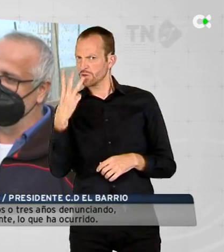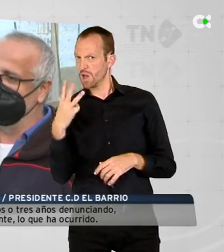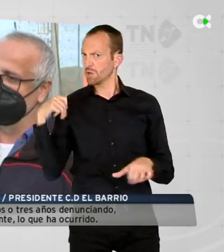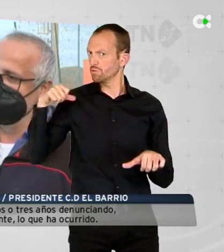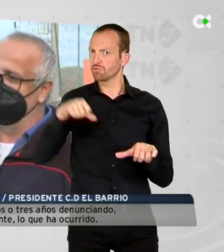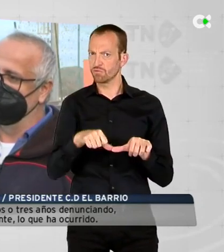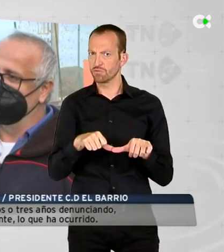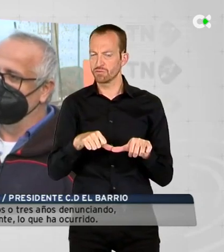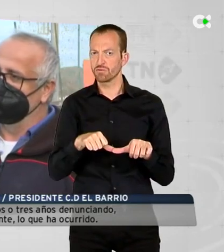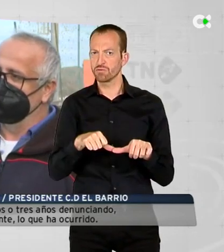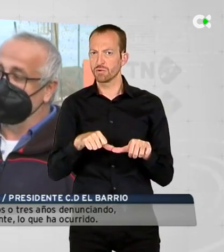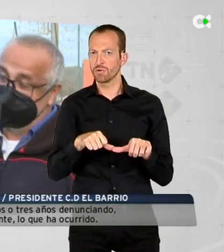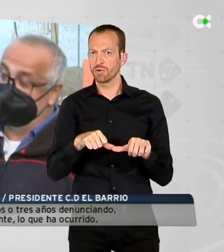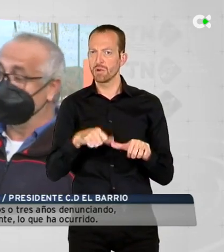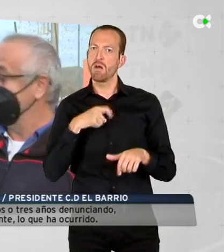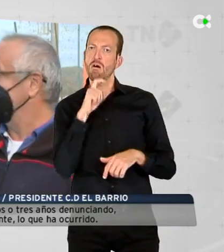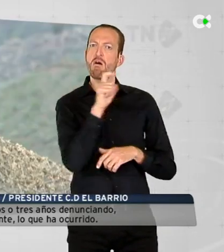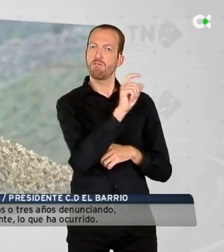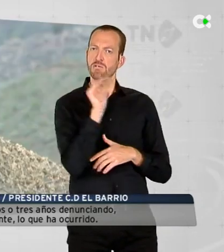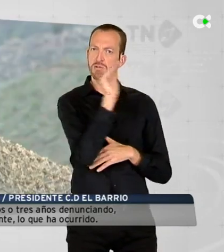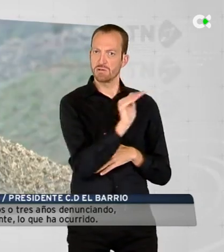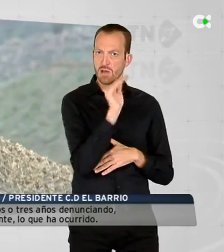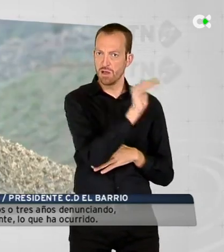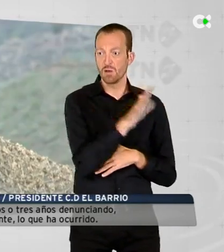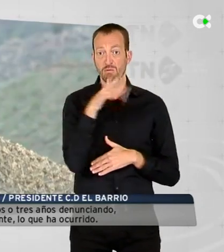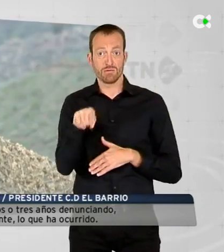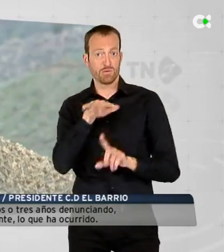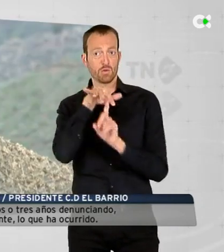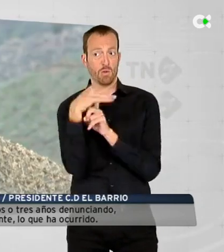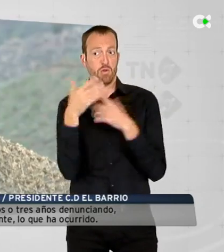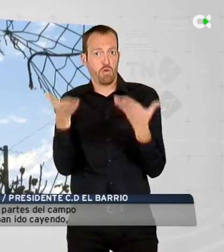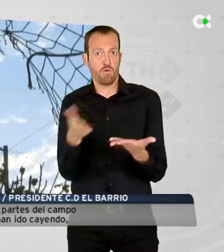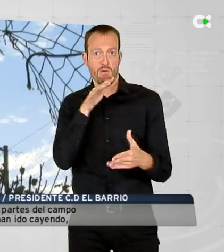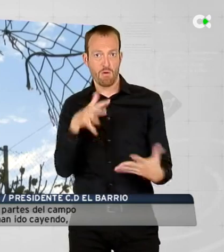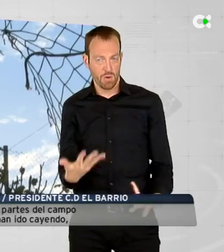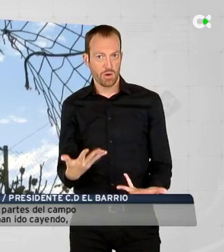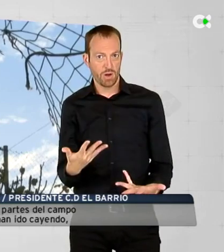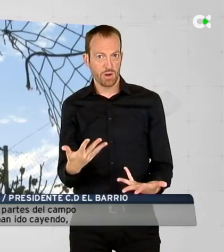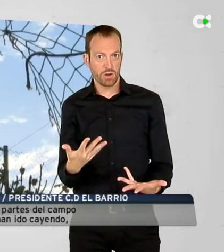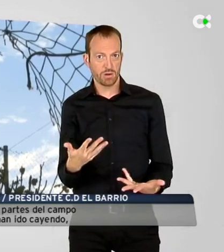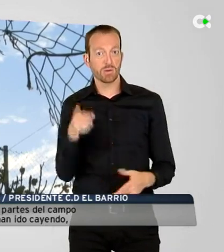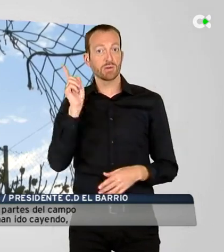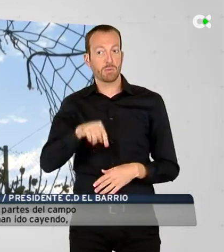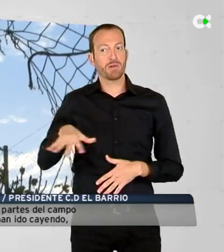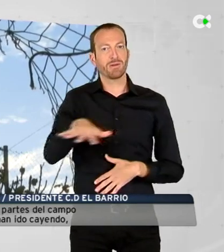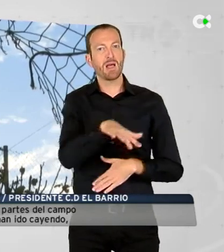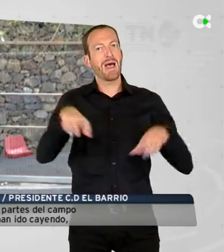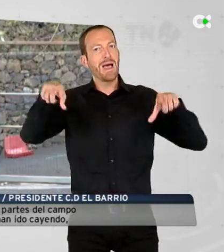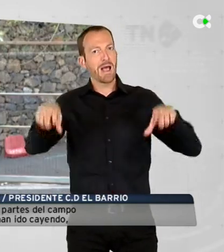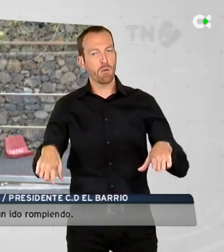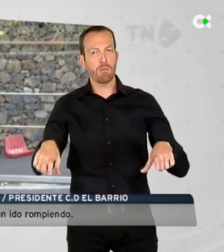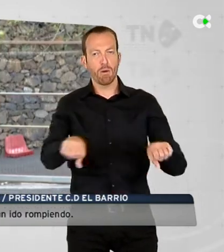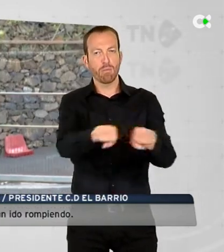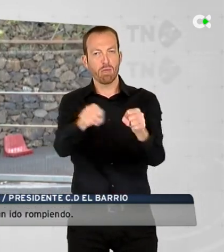perfectamente anunciando precisamente lo que ha ocurrido. De hecho, otras partes del campo se han ido